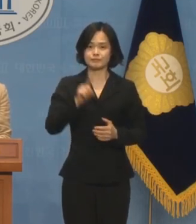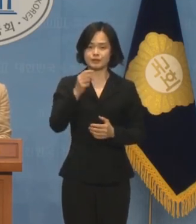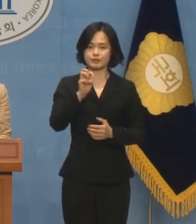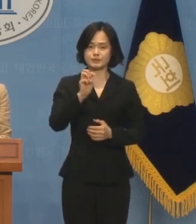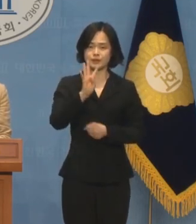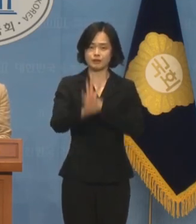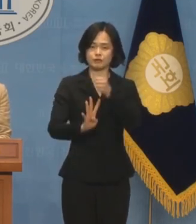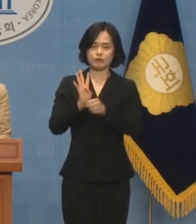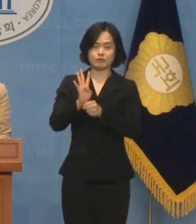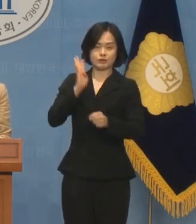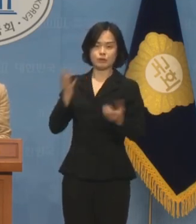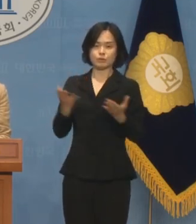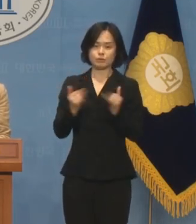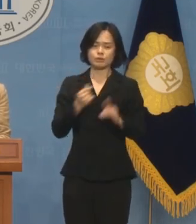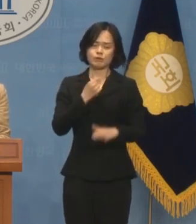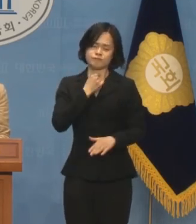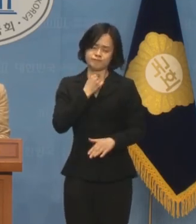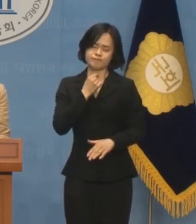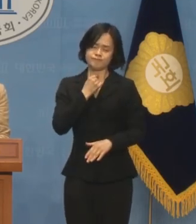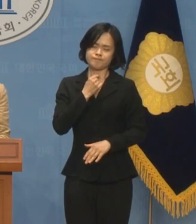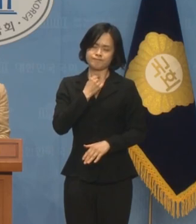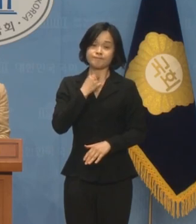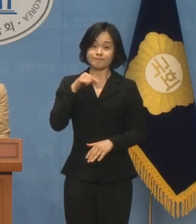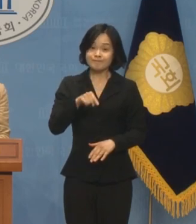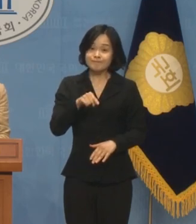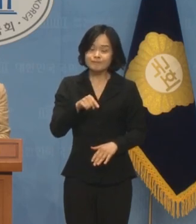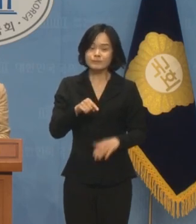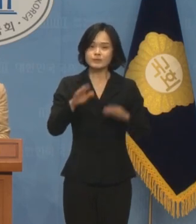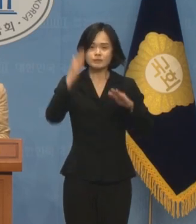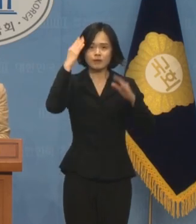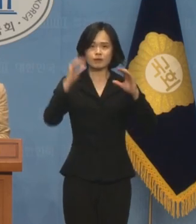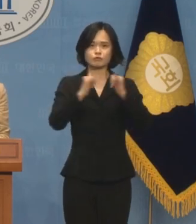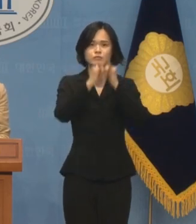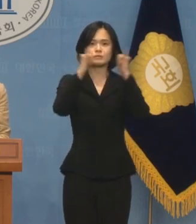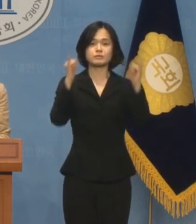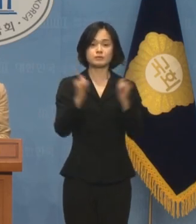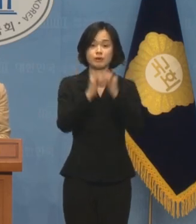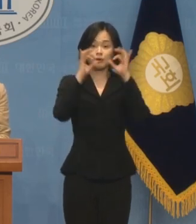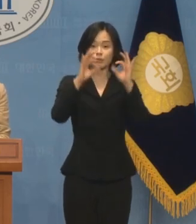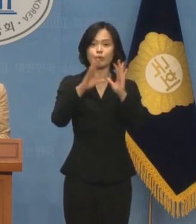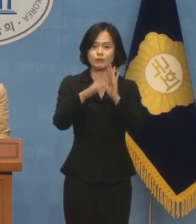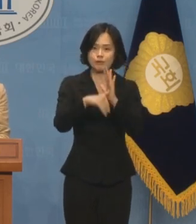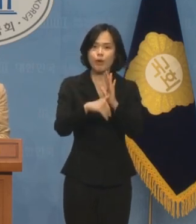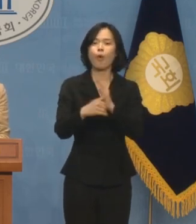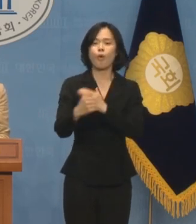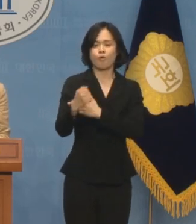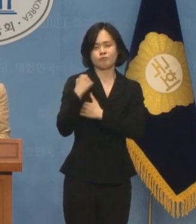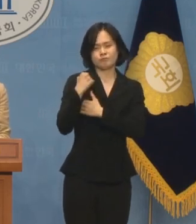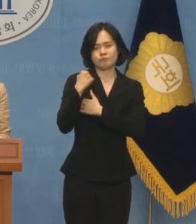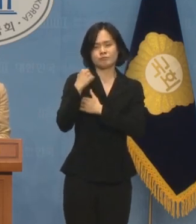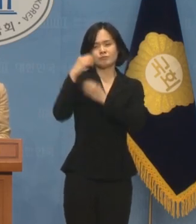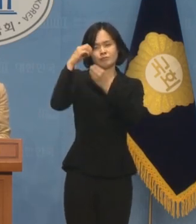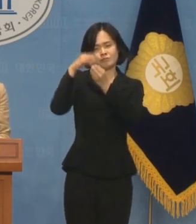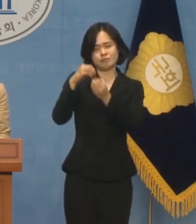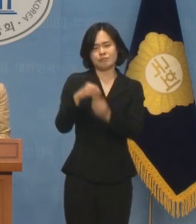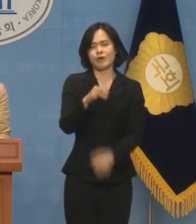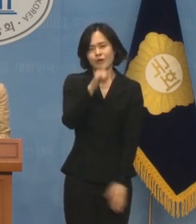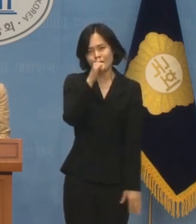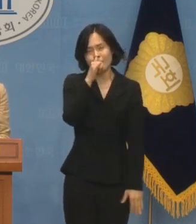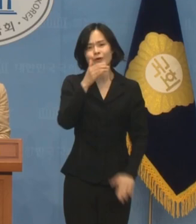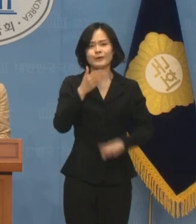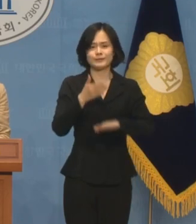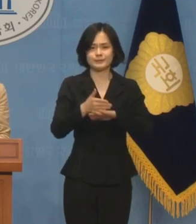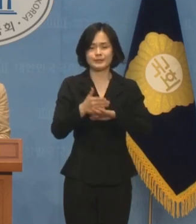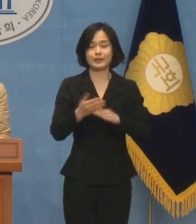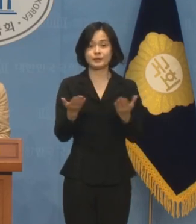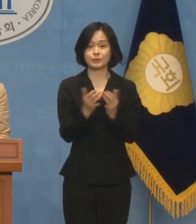노동자들의 요구는 지금의 대한민국에서도 여전히 큰 힘을 발휘하고 있습니다 노동자의 권익과